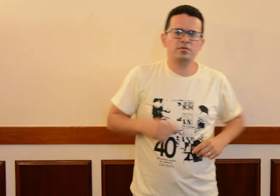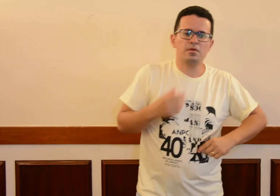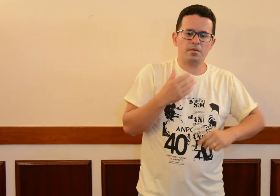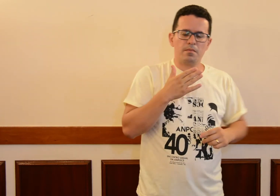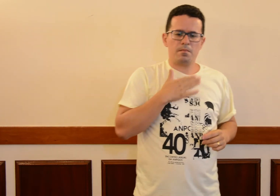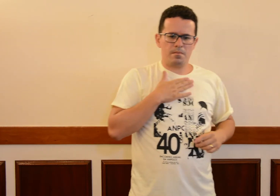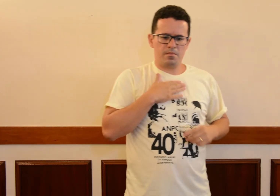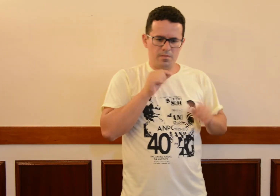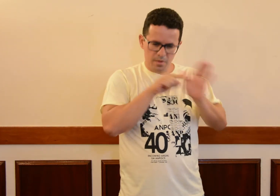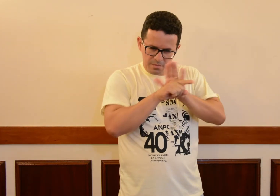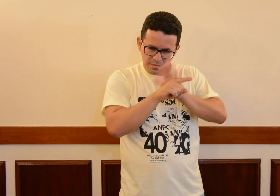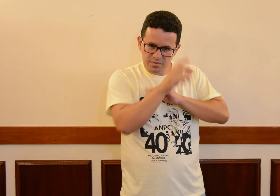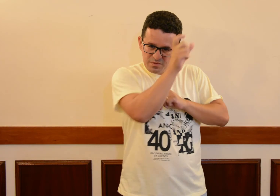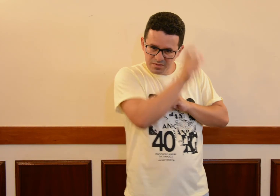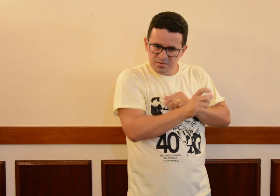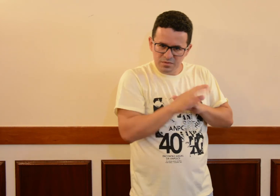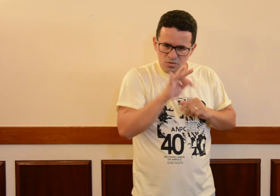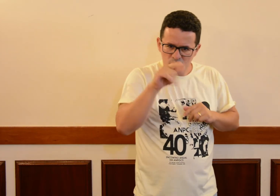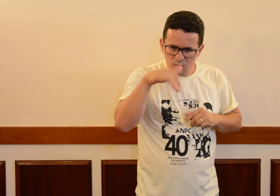evidencia que a sua agência ao longo de um processo de inclusão,